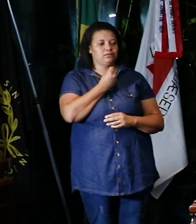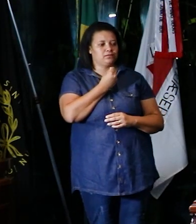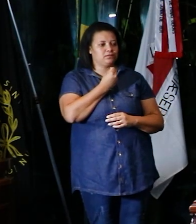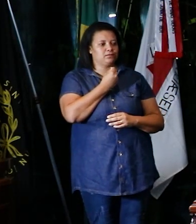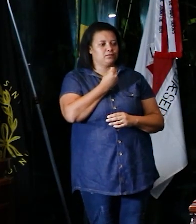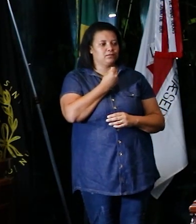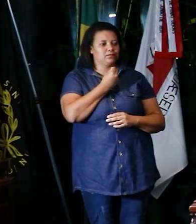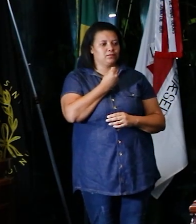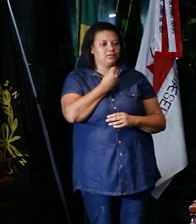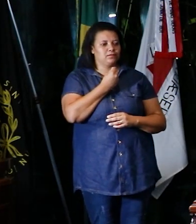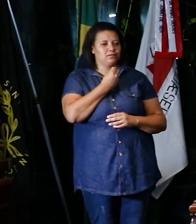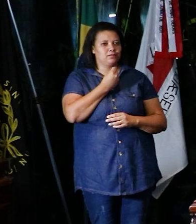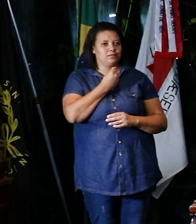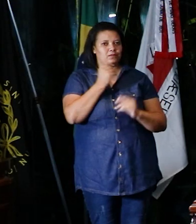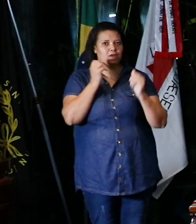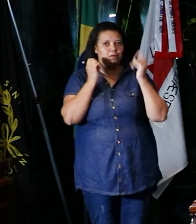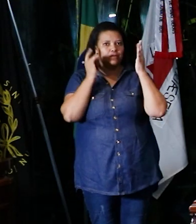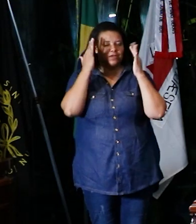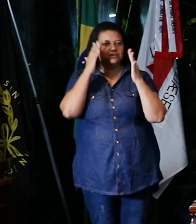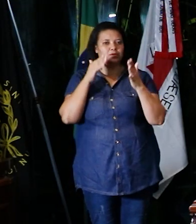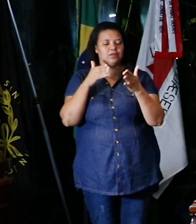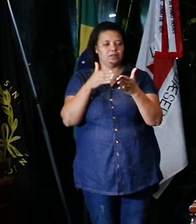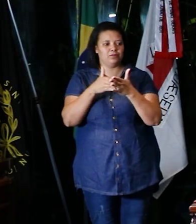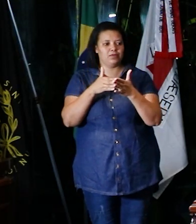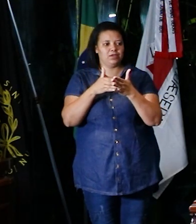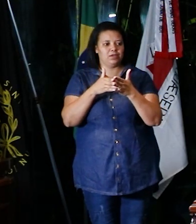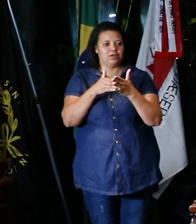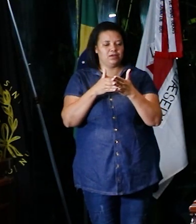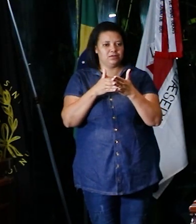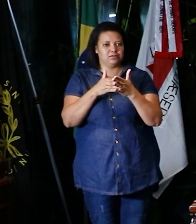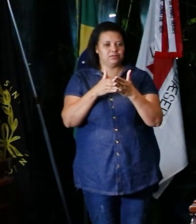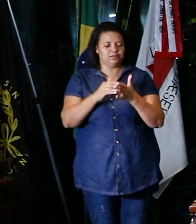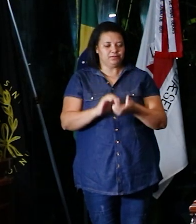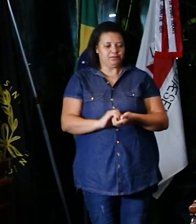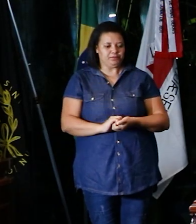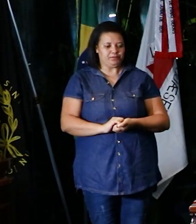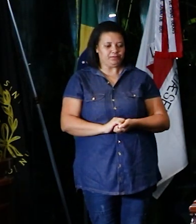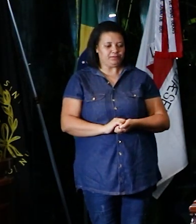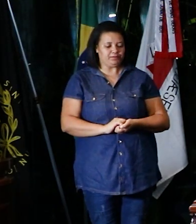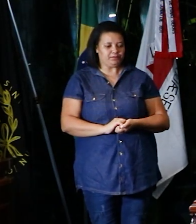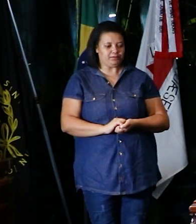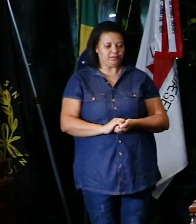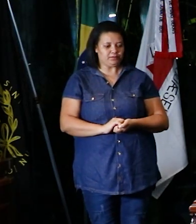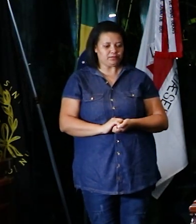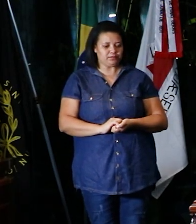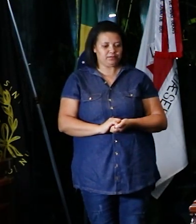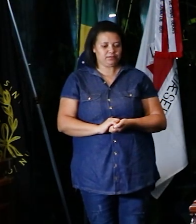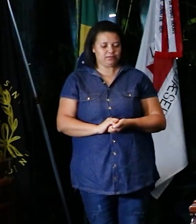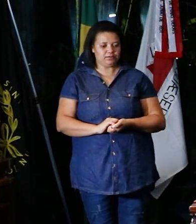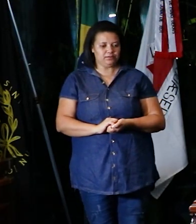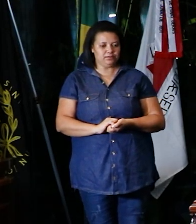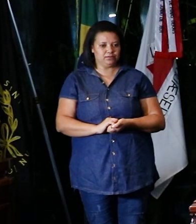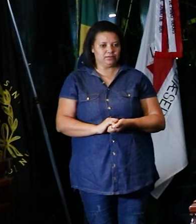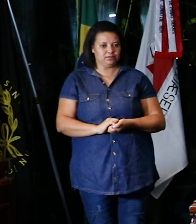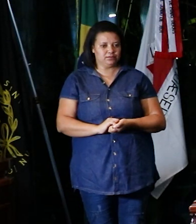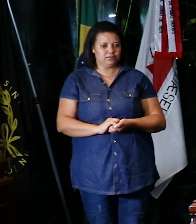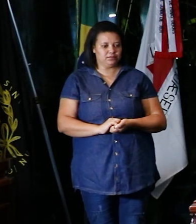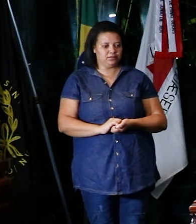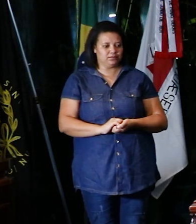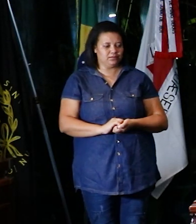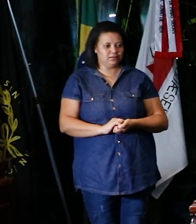Ele é da paixão medida, então ele é muito cartesiano em muita coisa, né? Mas ainda